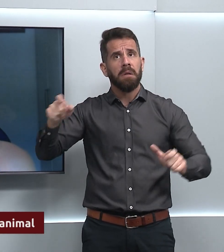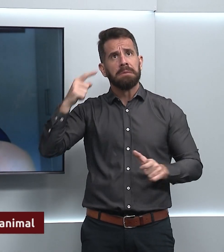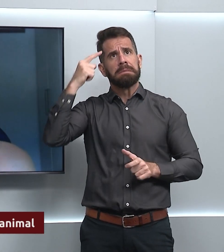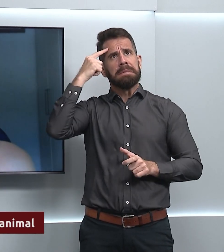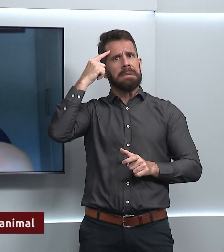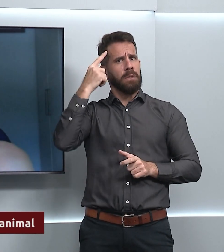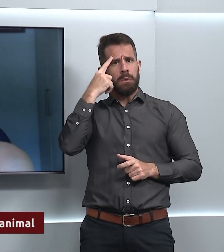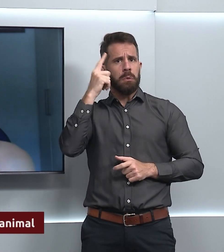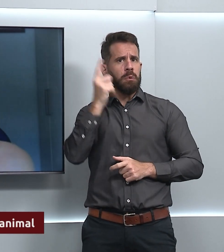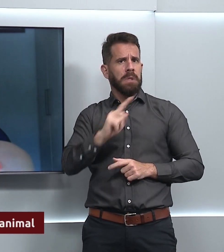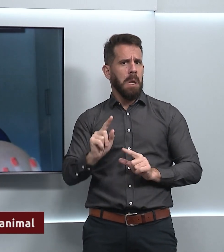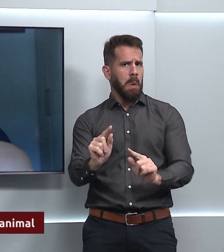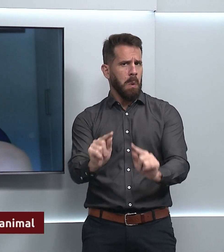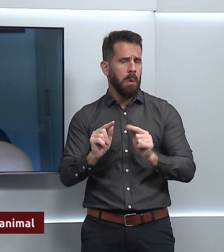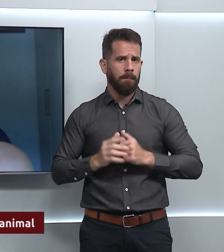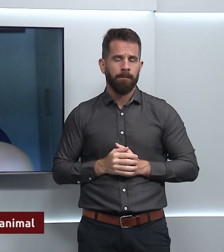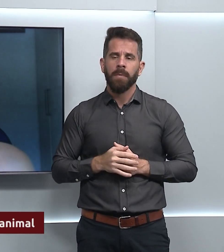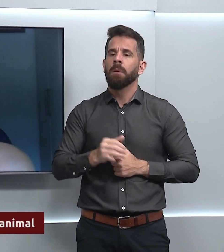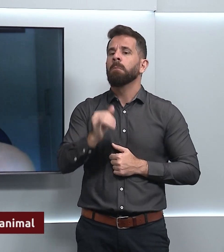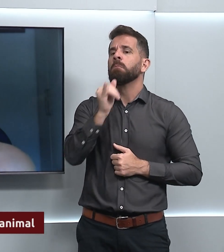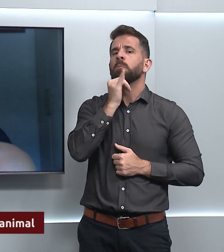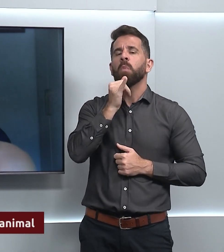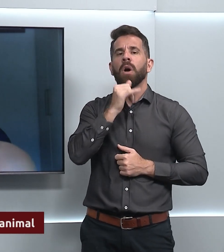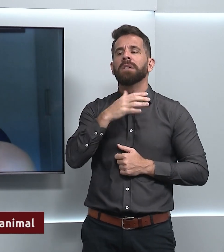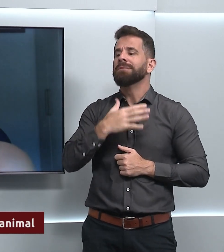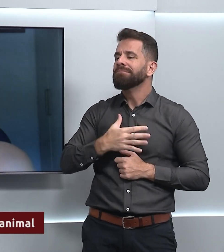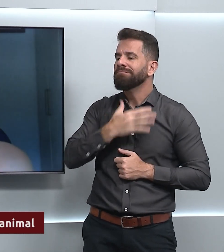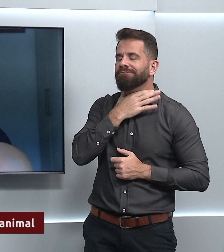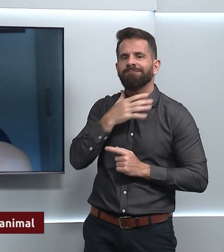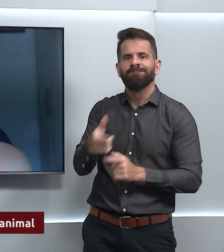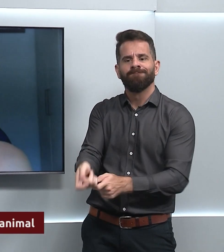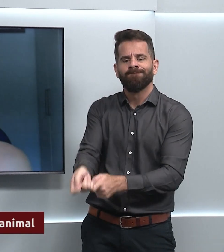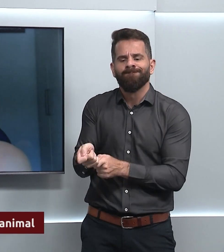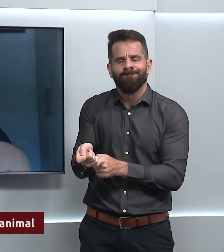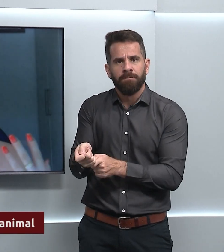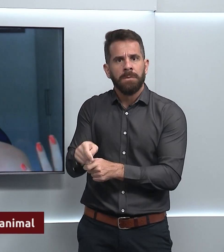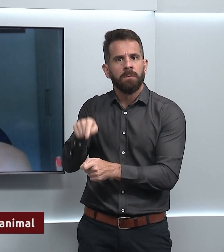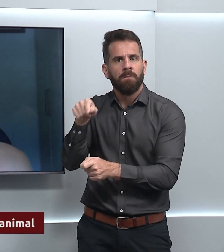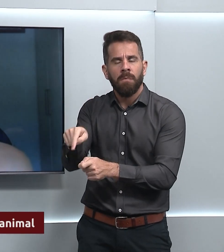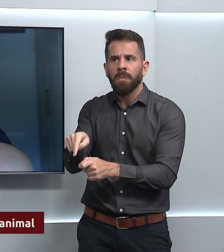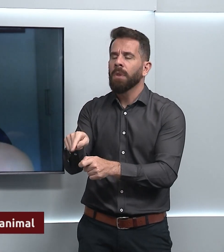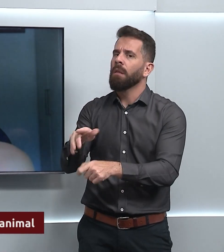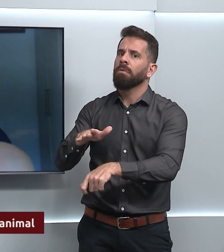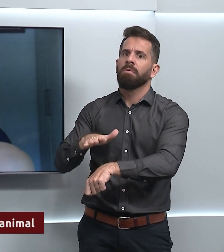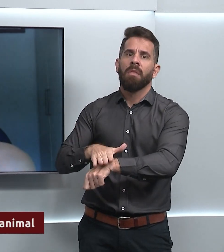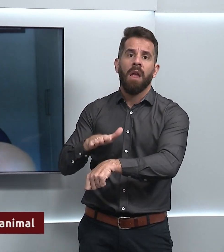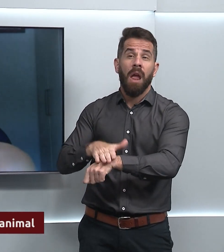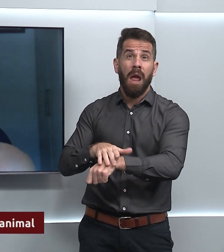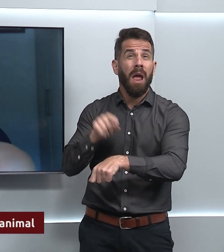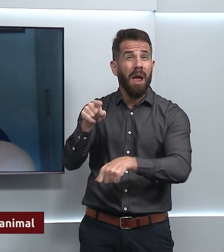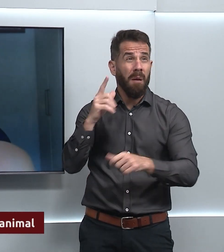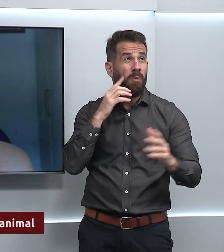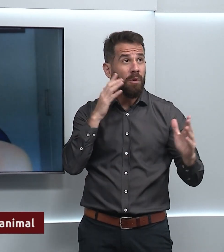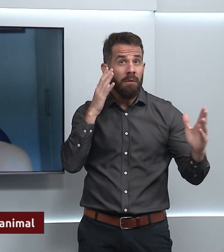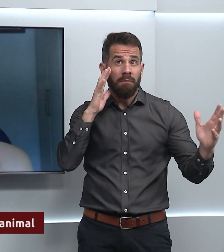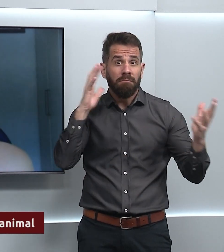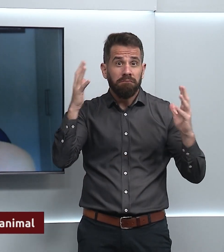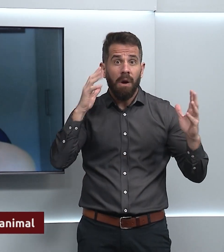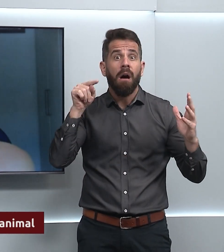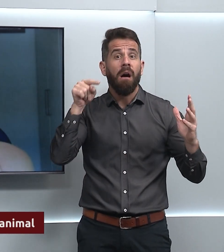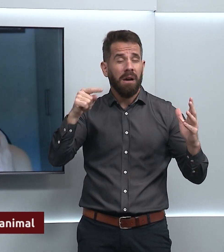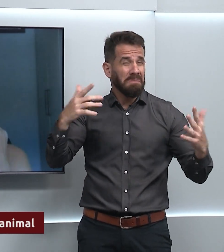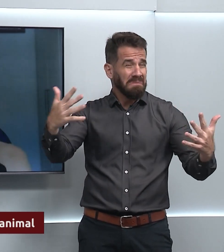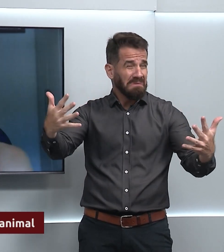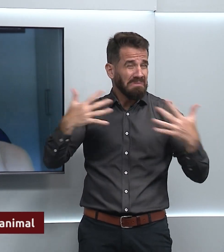é maus tratos. Bom, você deixar o animal acorrentado, em corrente curta, nesse período que é muito quente, a corrente